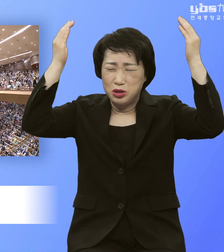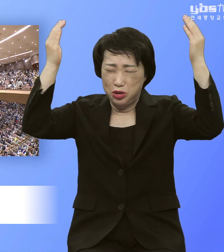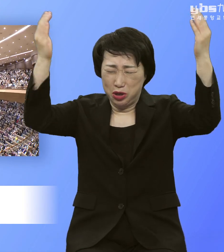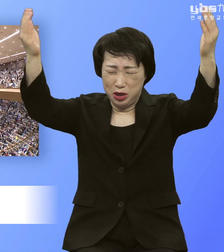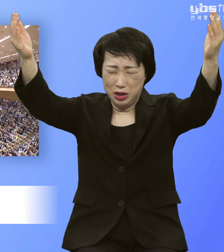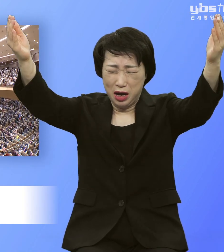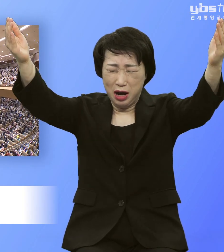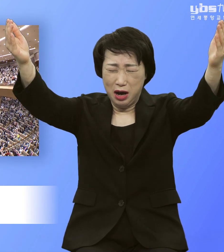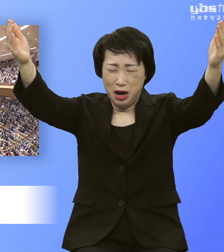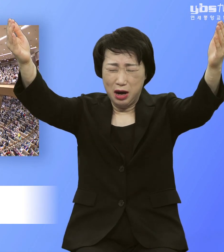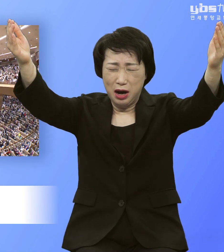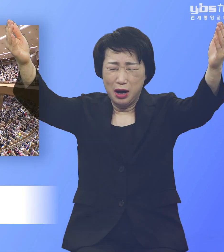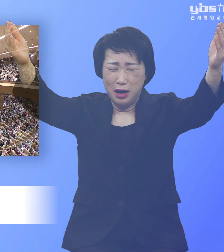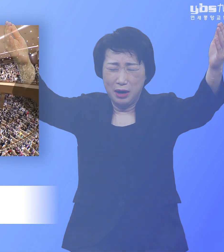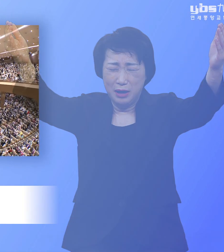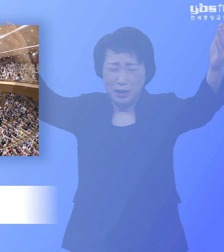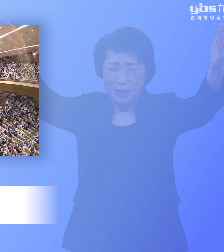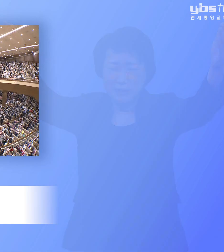주여,